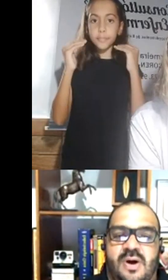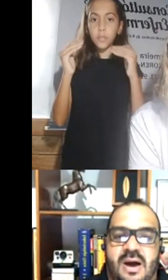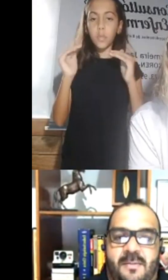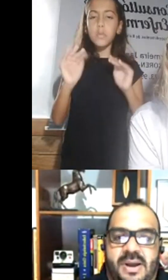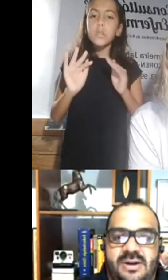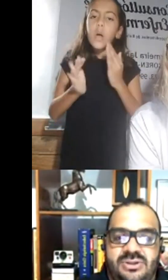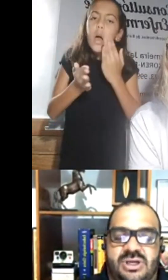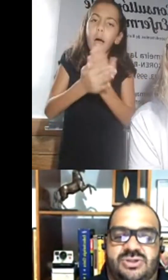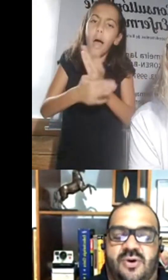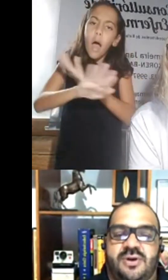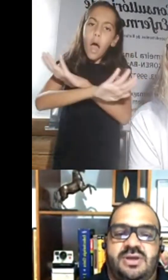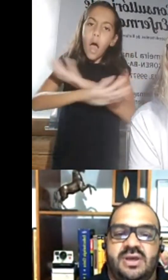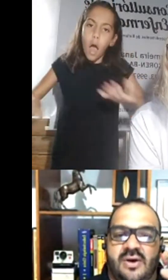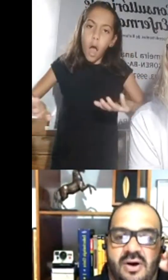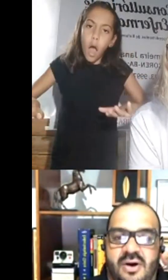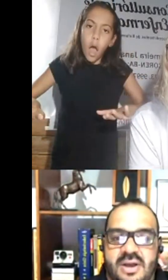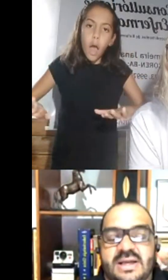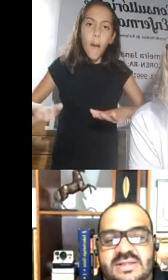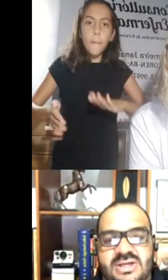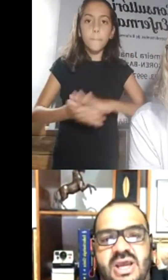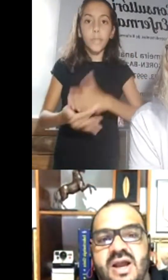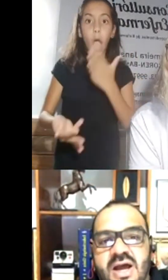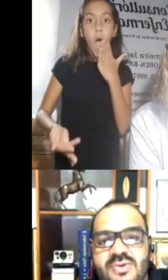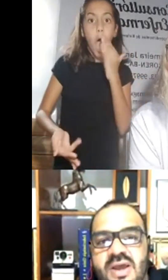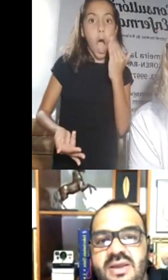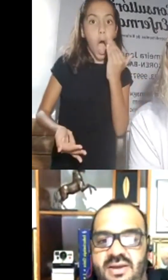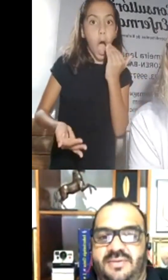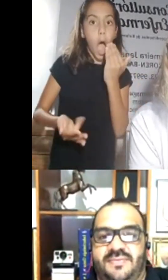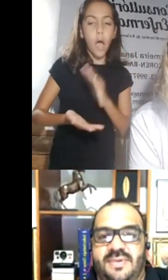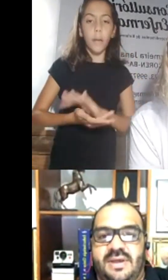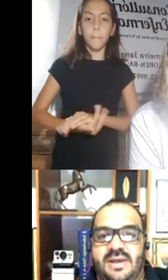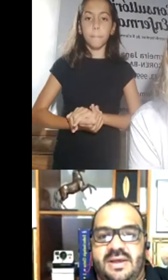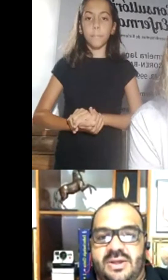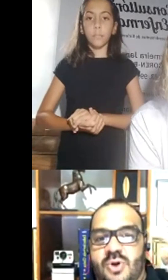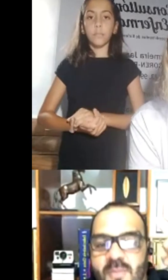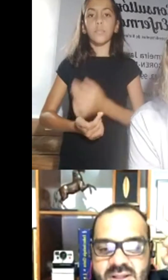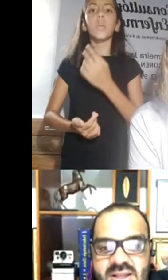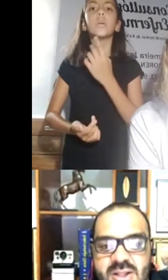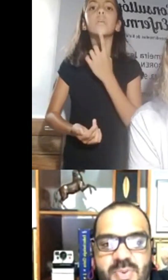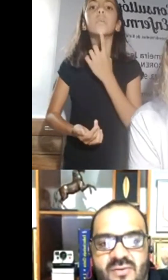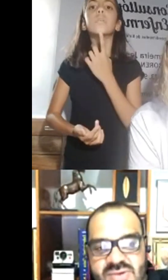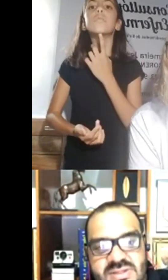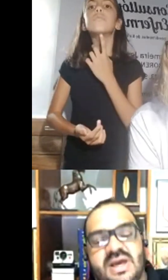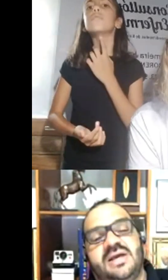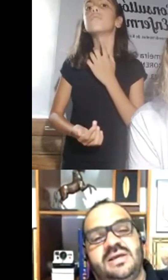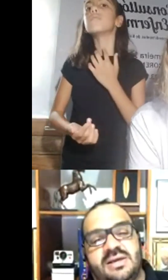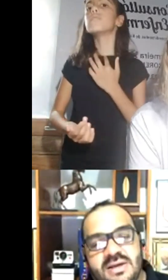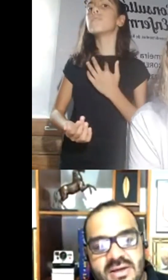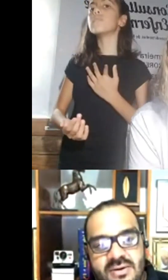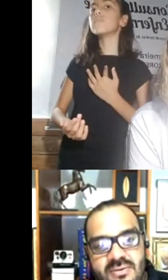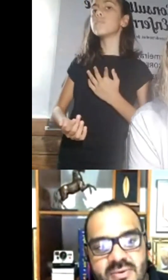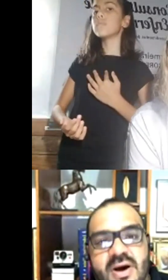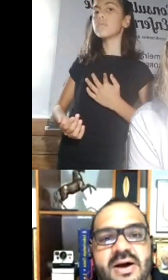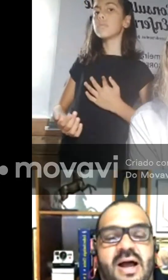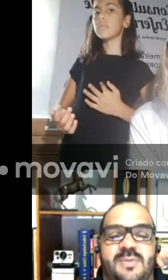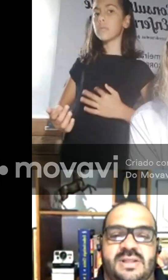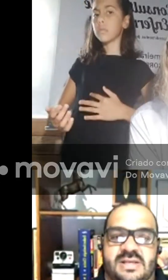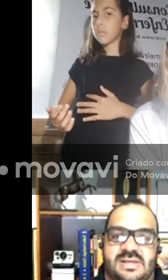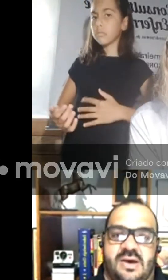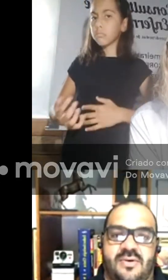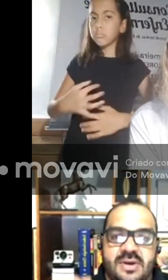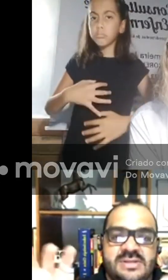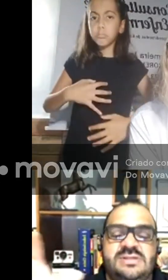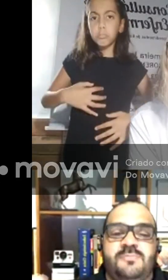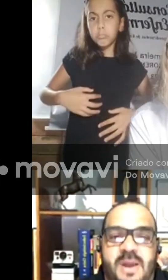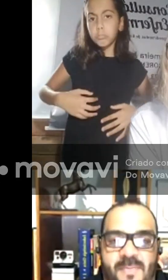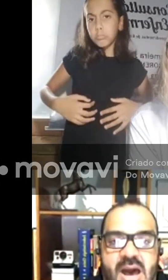seu aparelho digestório que, ó, está chegando aí. Estou mandando para você aí uma